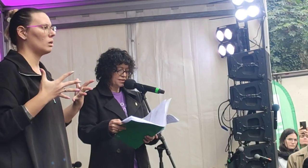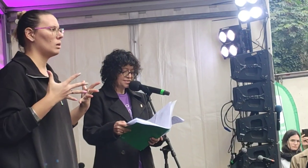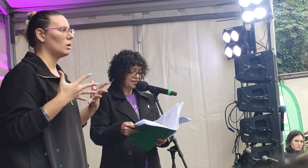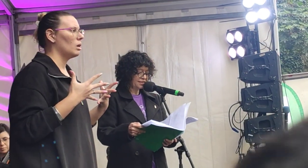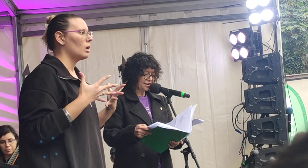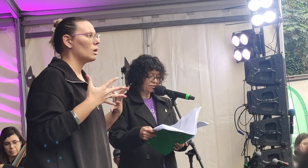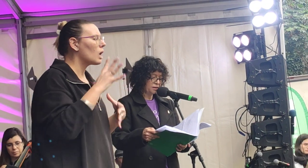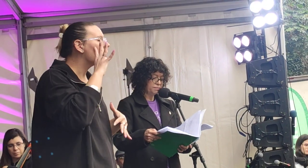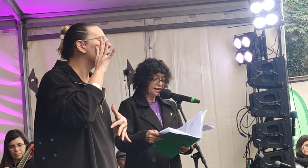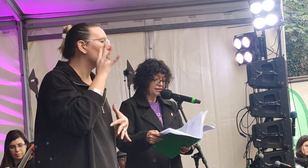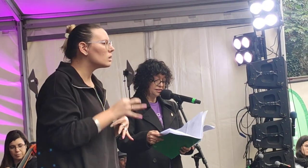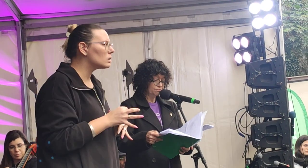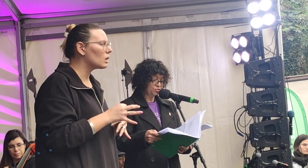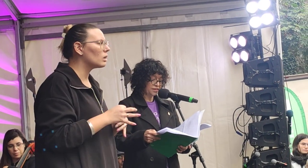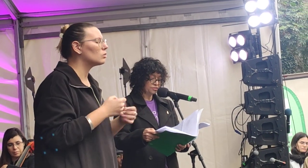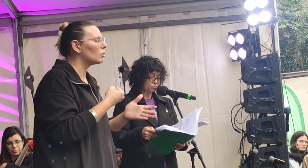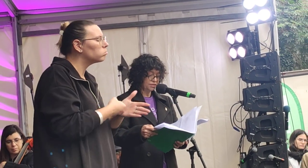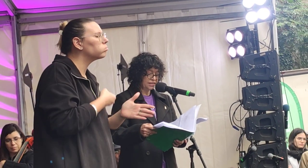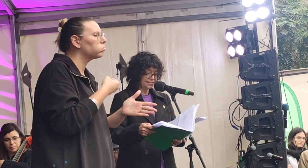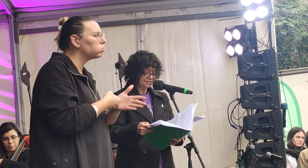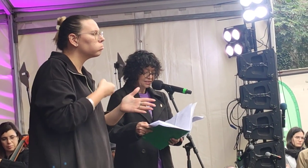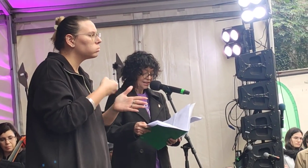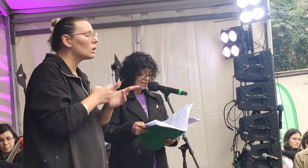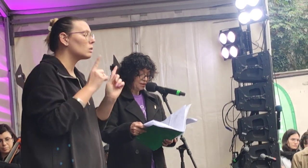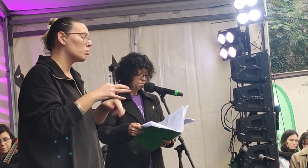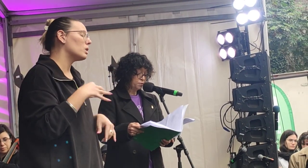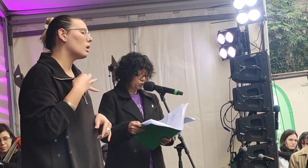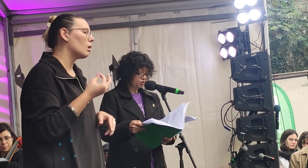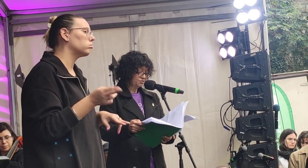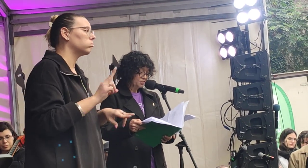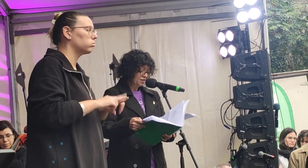que convencidas dejaron la piel y muchas de sus vidas